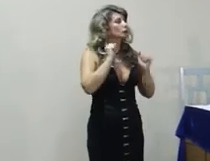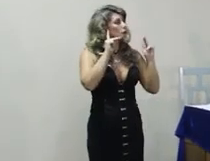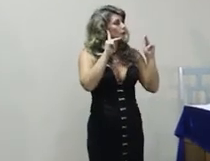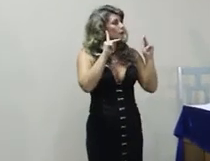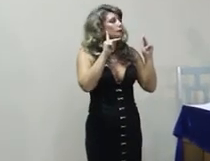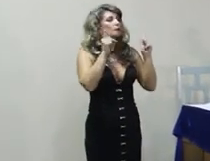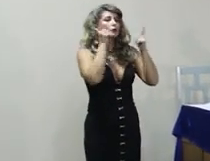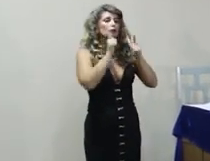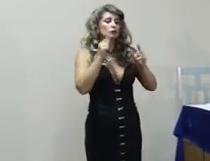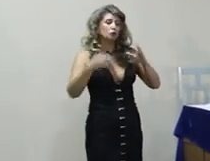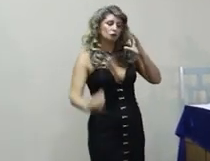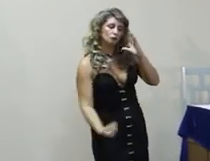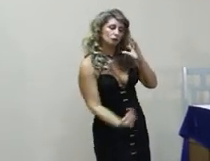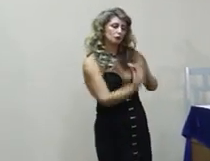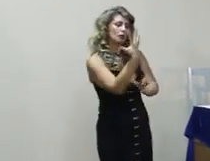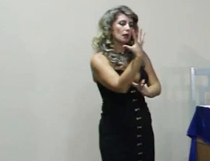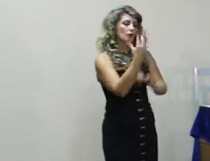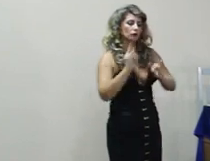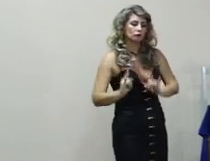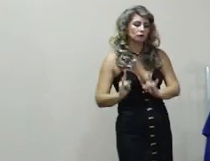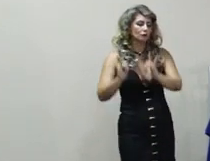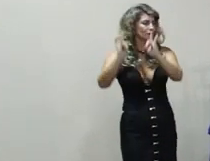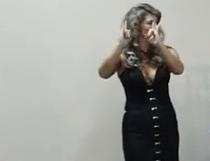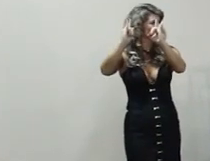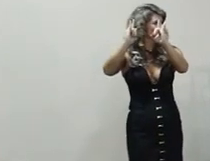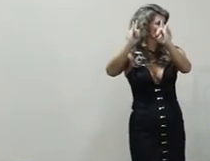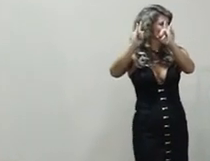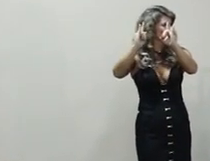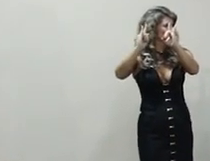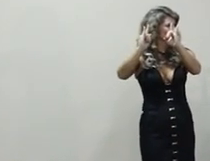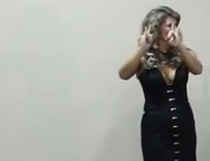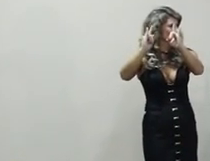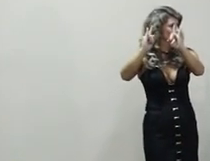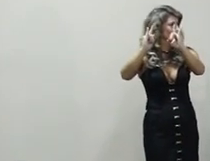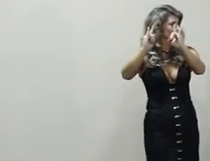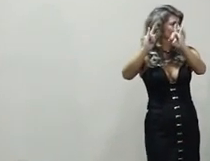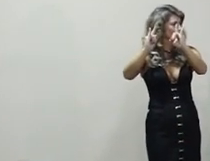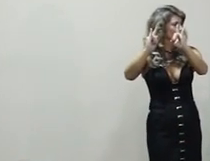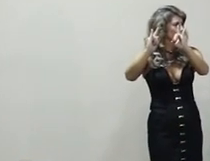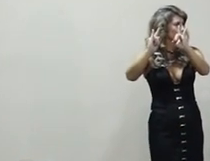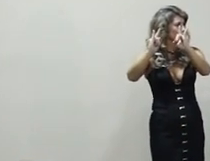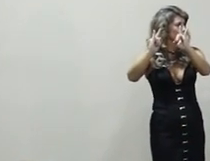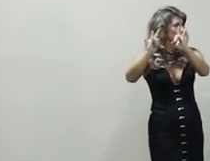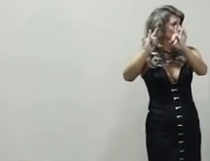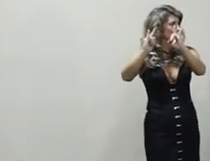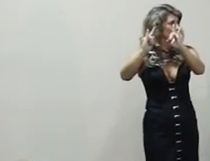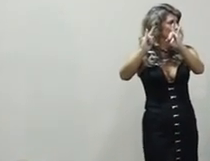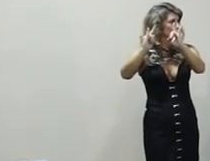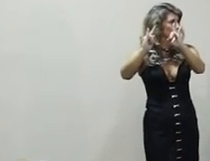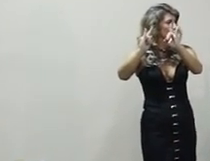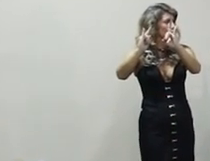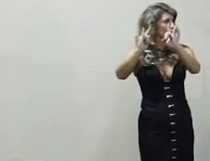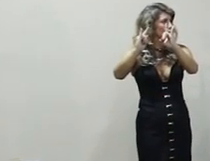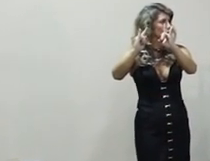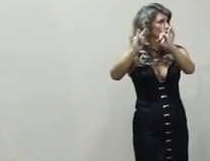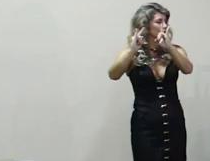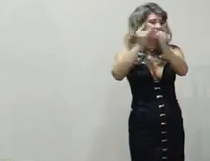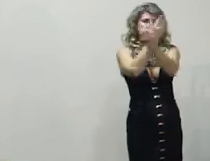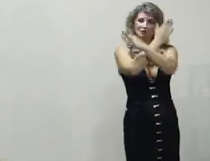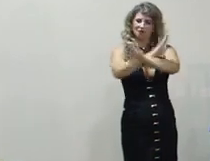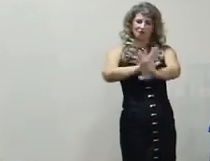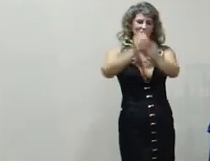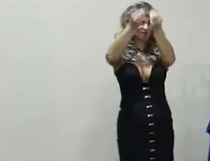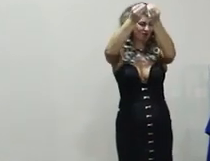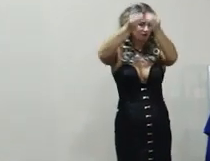conseguimos instalar lá um prédio que estava total, que iria, estaria fadado, sim, hoje ele